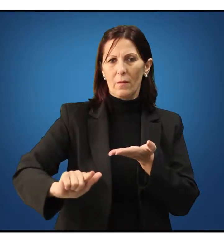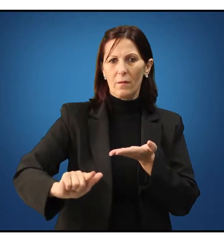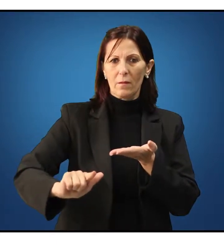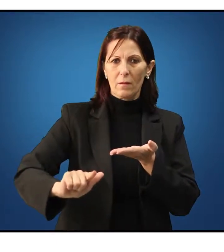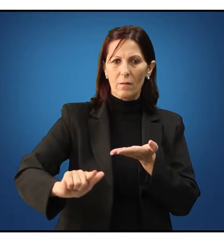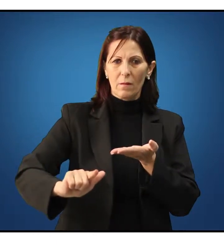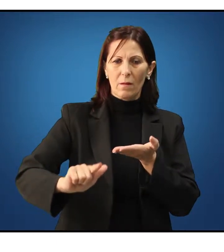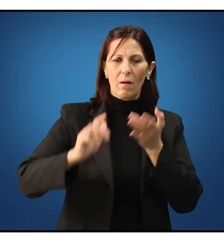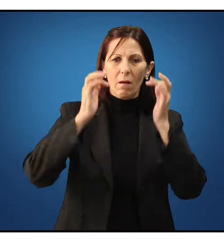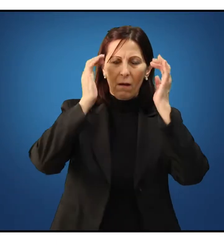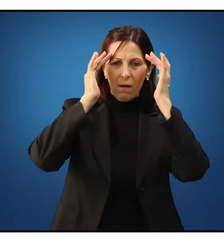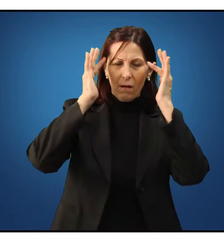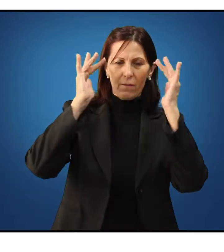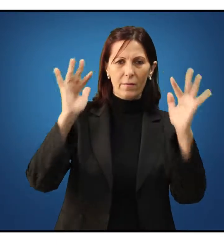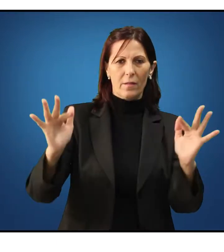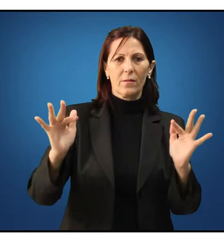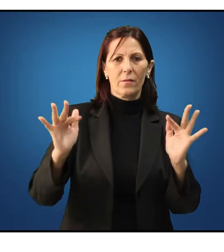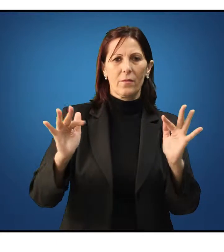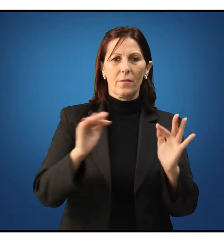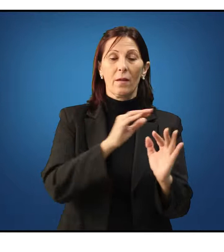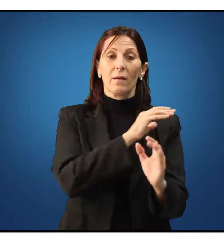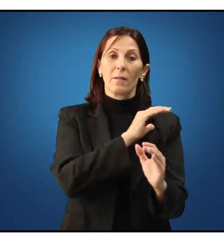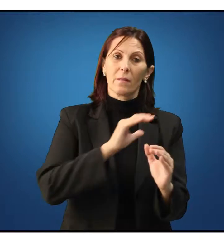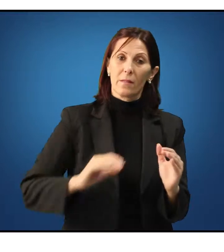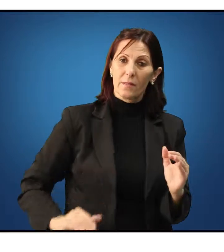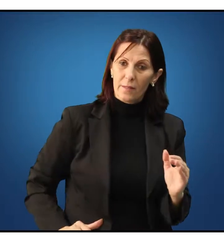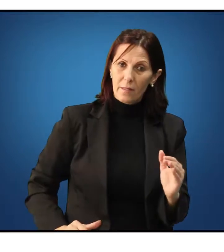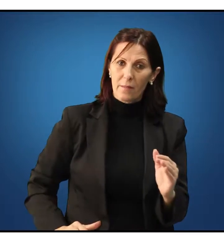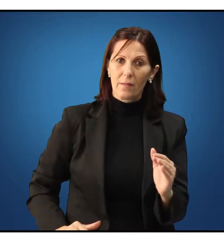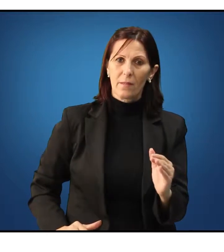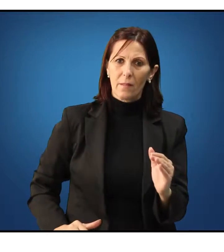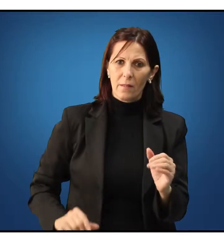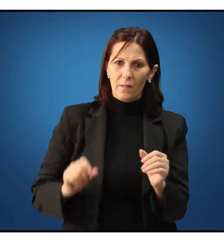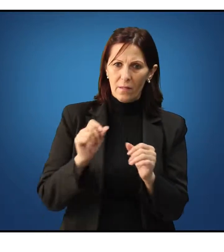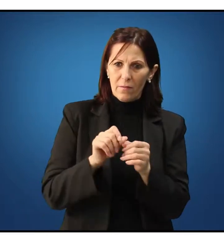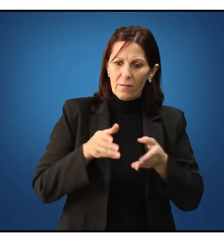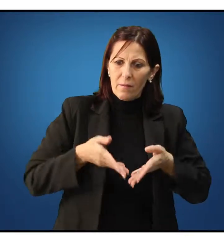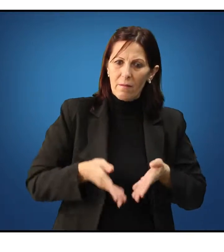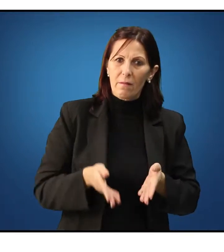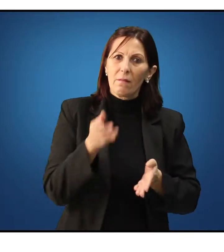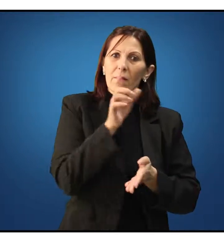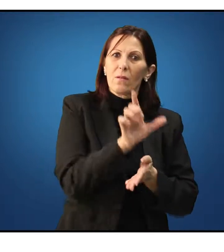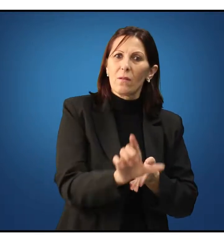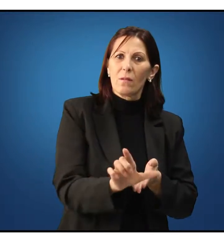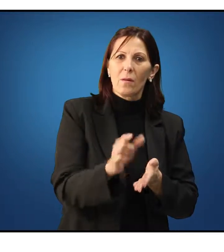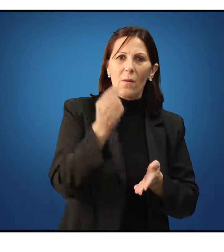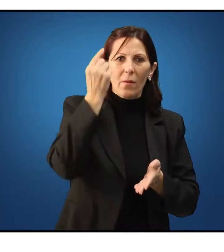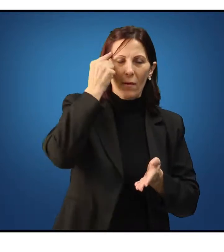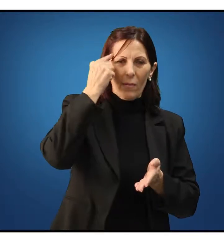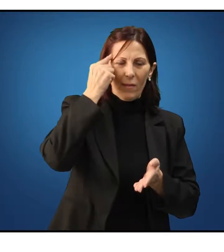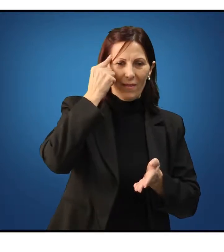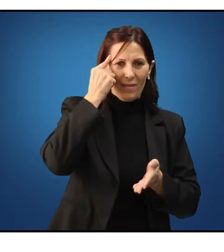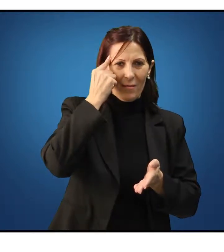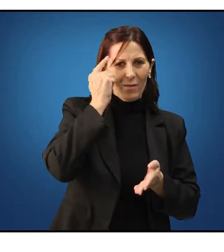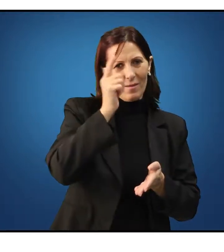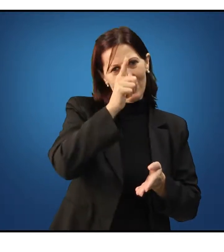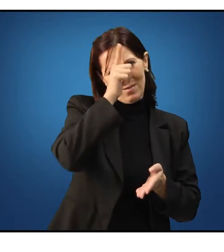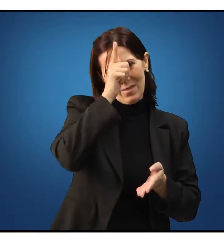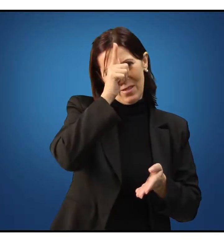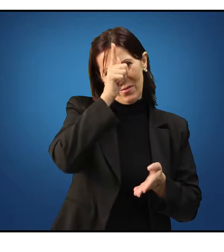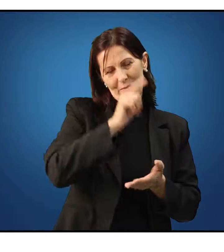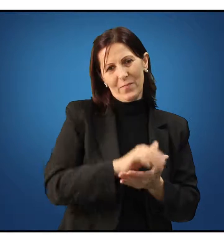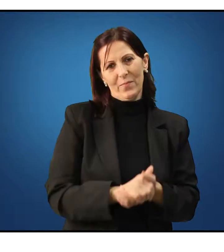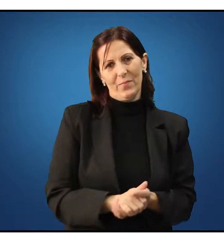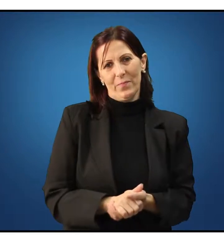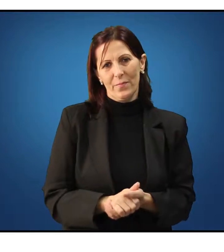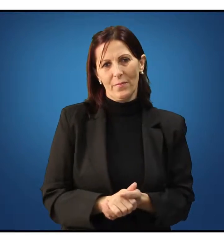a filosofia cristã e fazer renascer o pensamento grego.